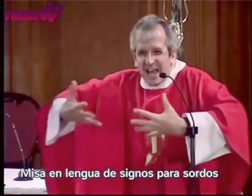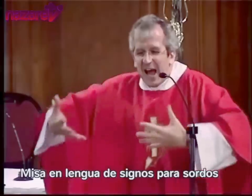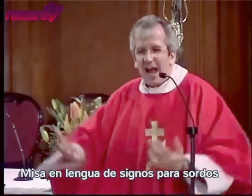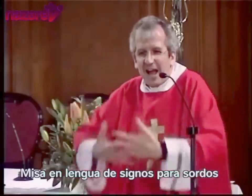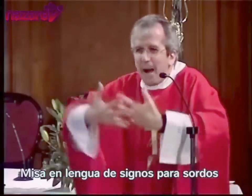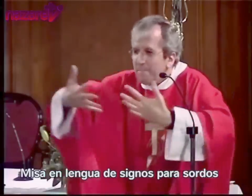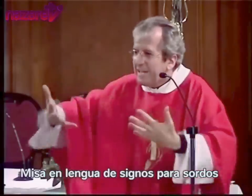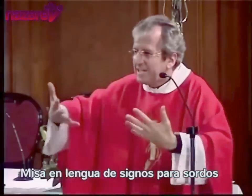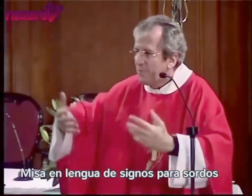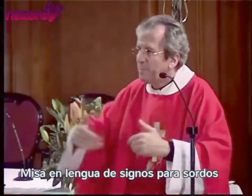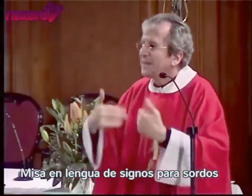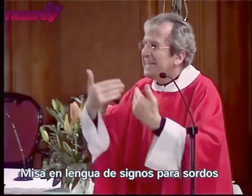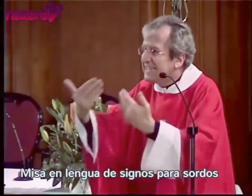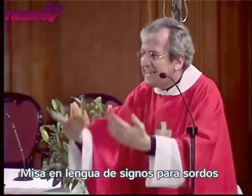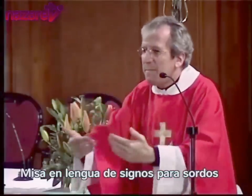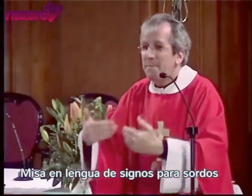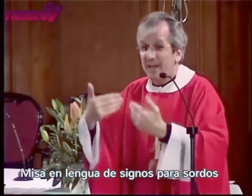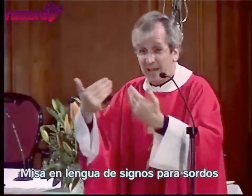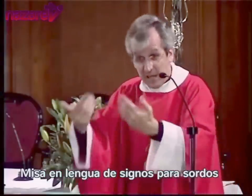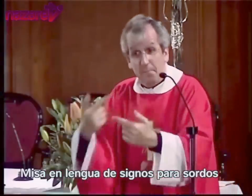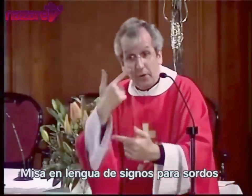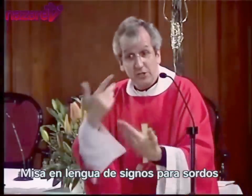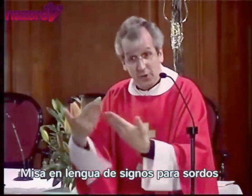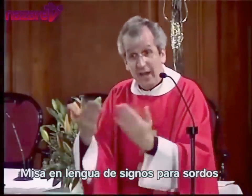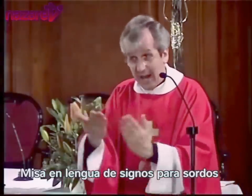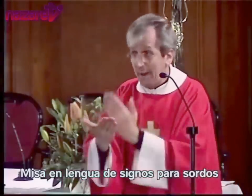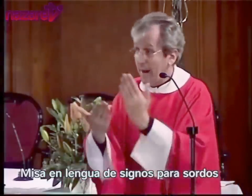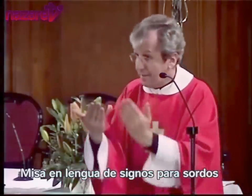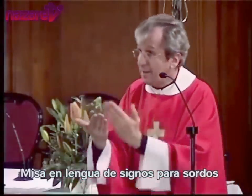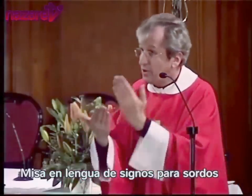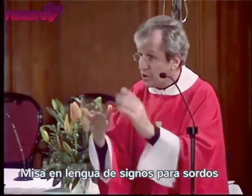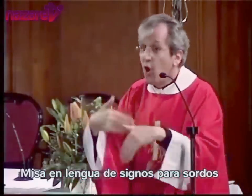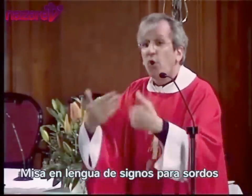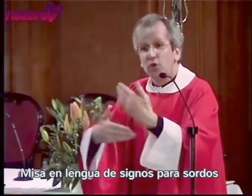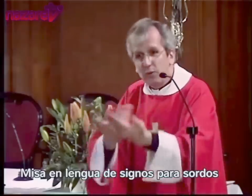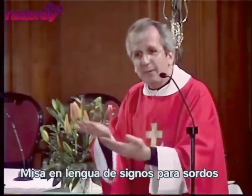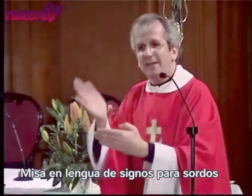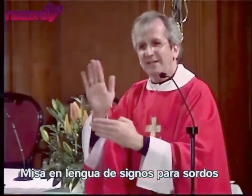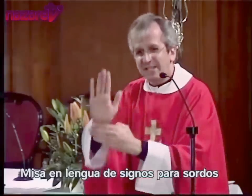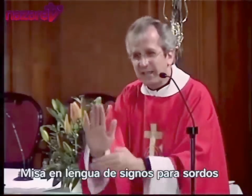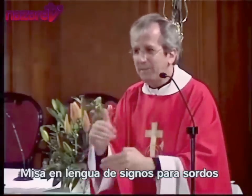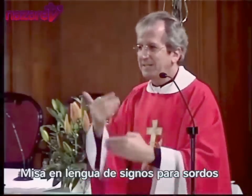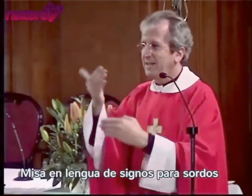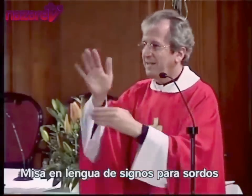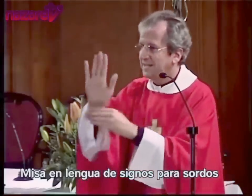es amplísimo. Y siempre, y por eso en la palabra de Dios, continuamente